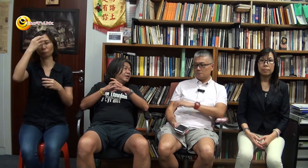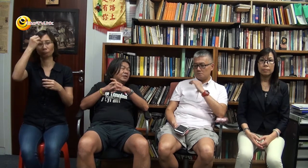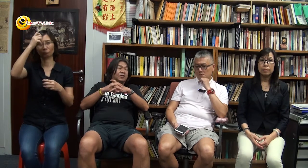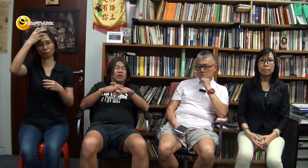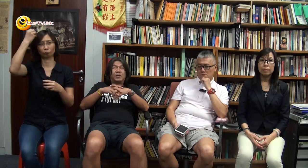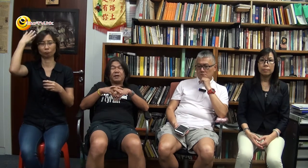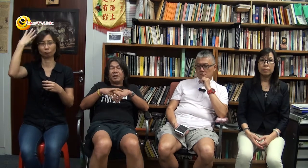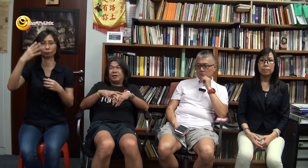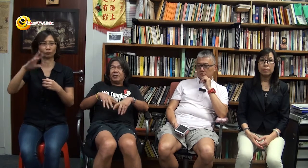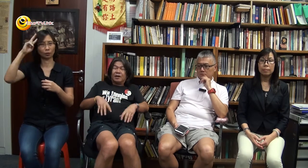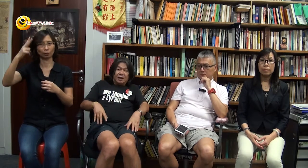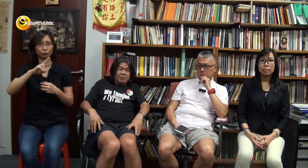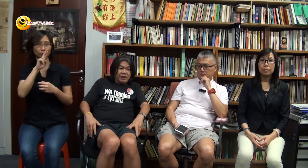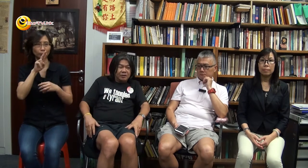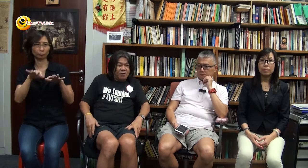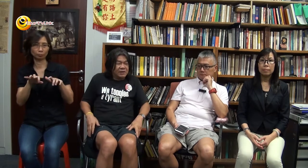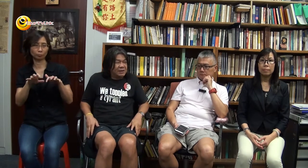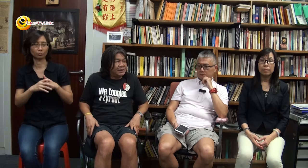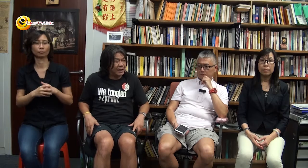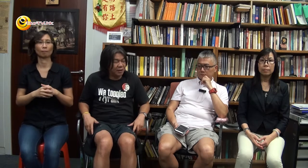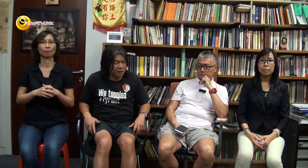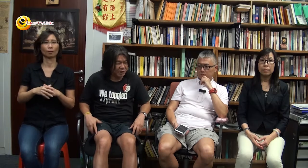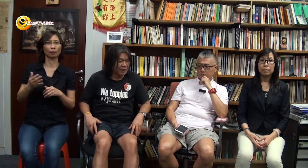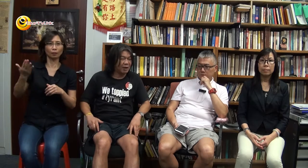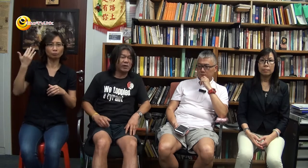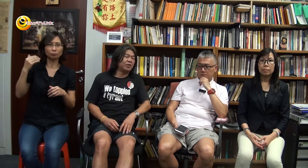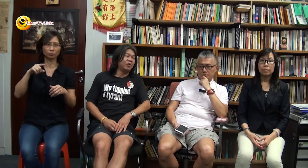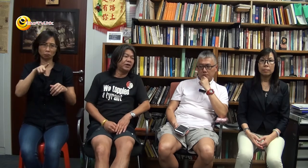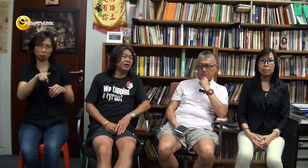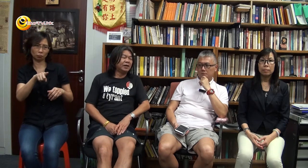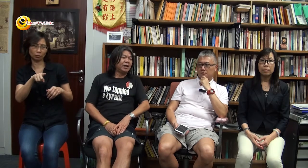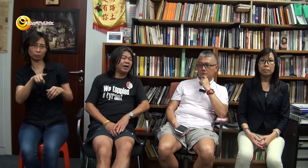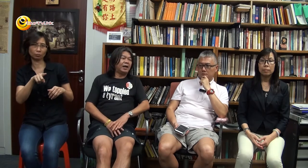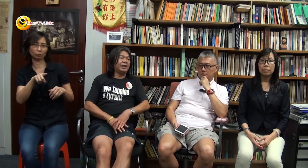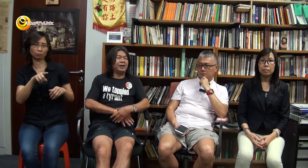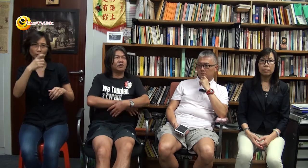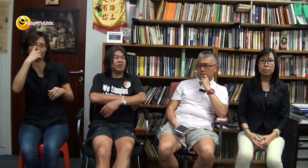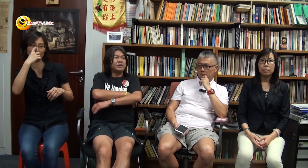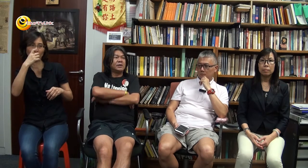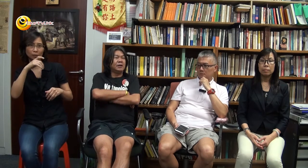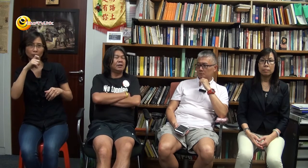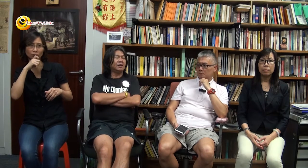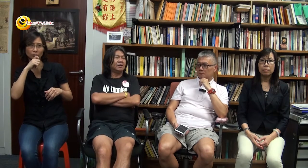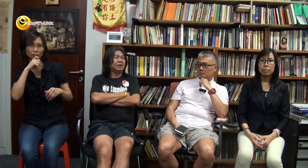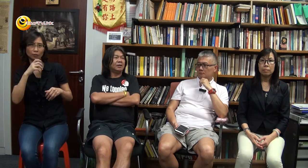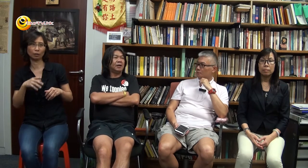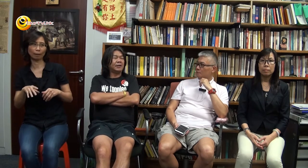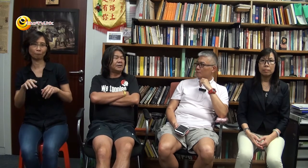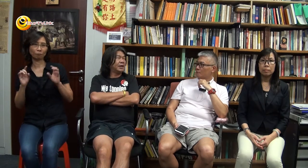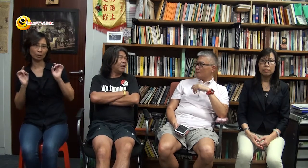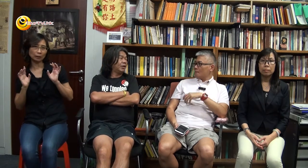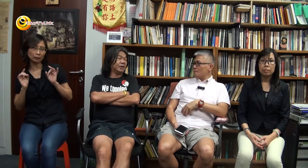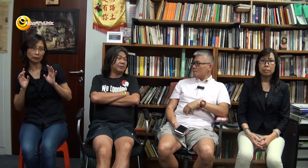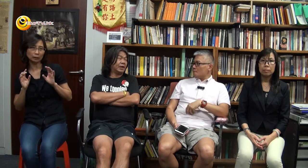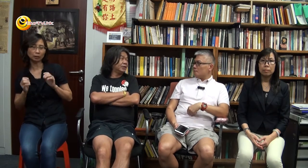啦，就係個常秘係咪？咁即係當時指證阿梁振英有機會係呢個徇私。係